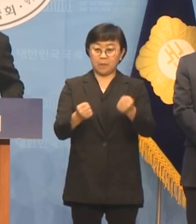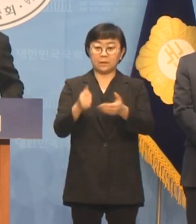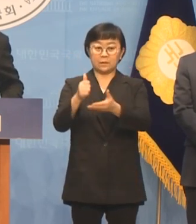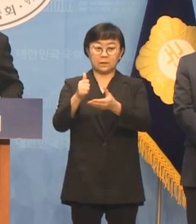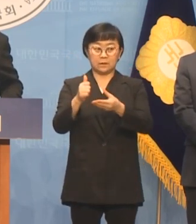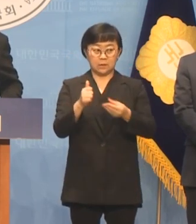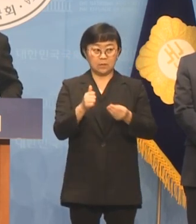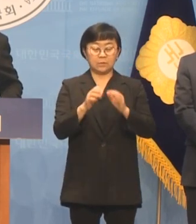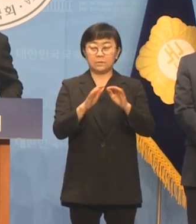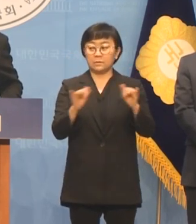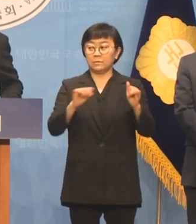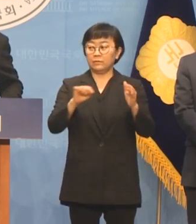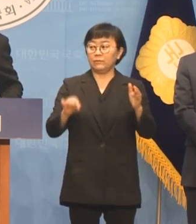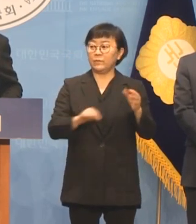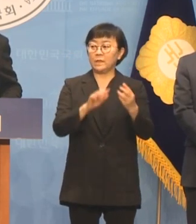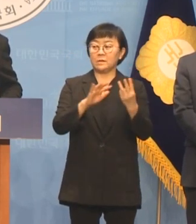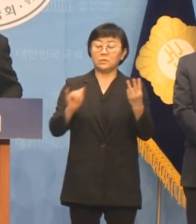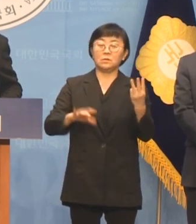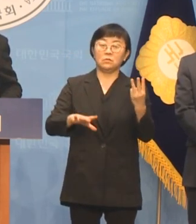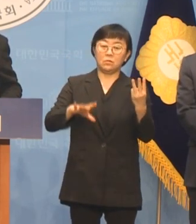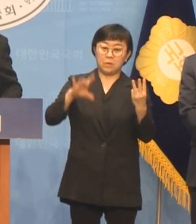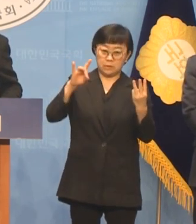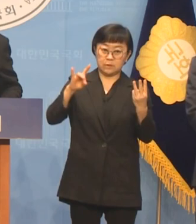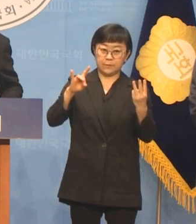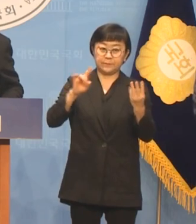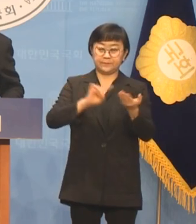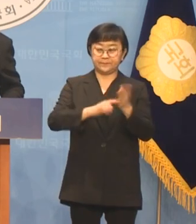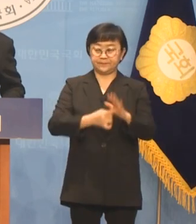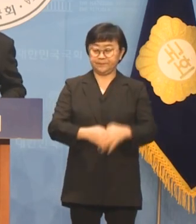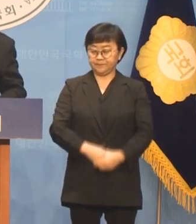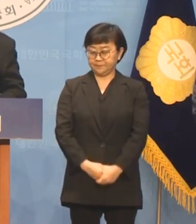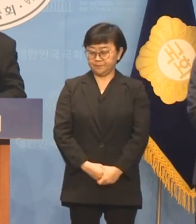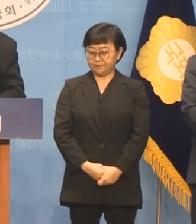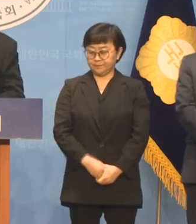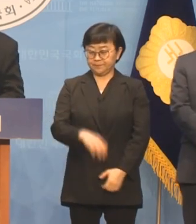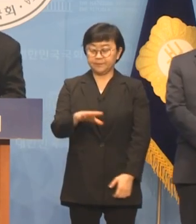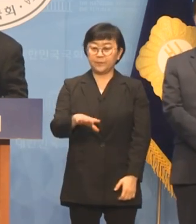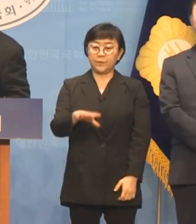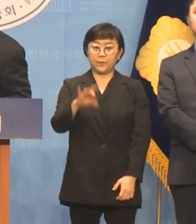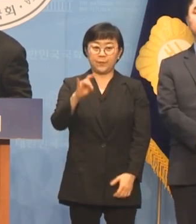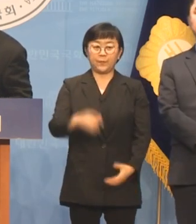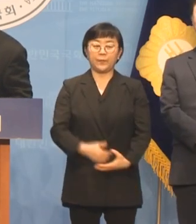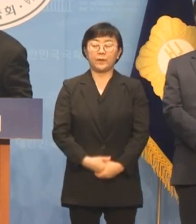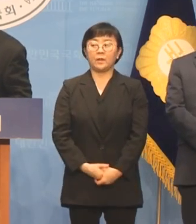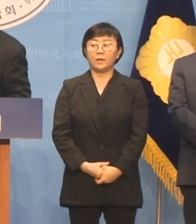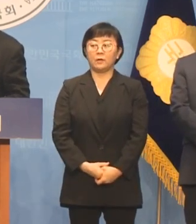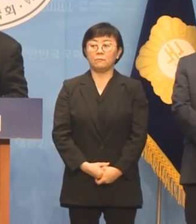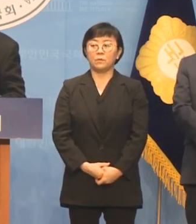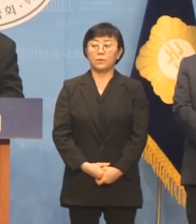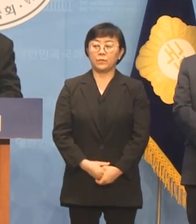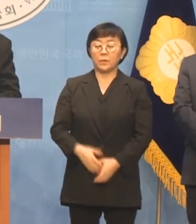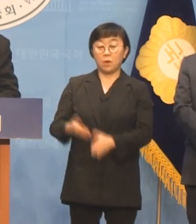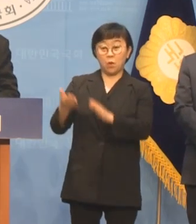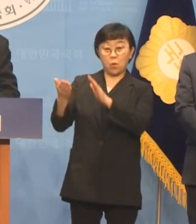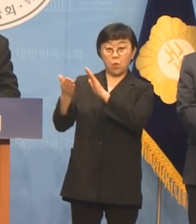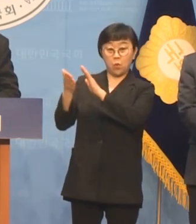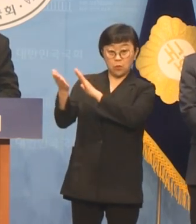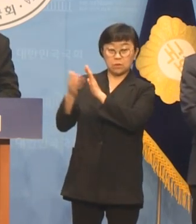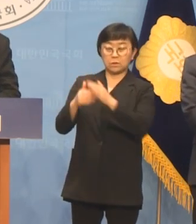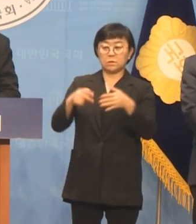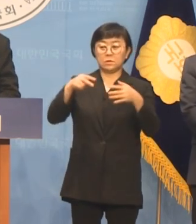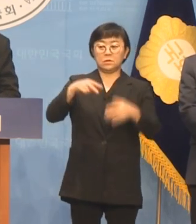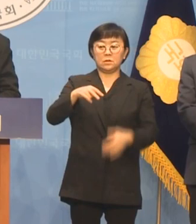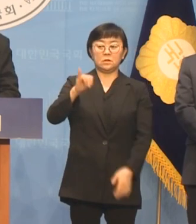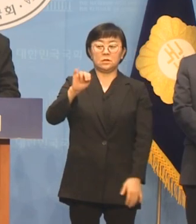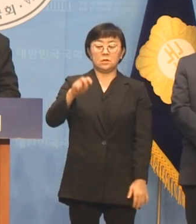인재 가운데 세 분을 먼저 모셨습니다. 우선 우리 맨 오른쪽에